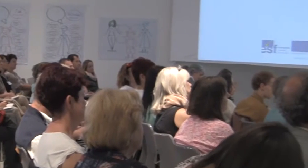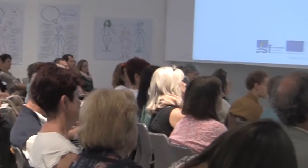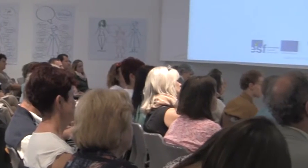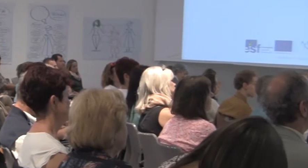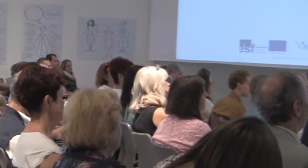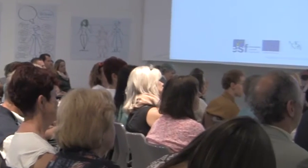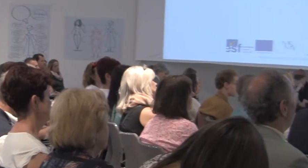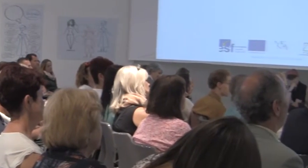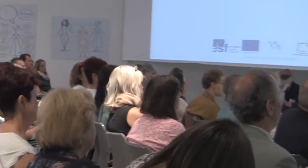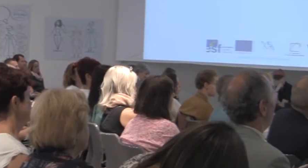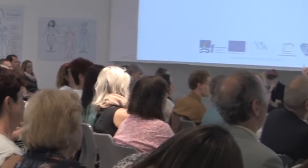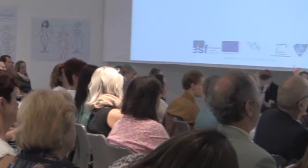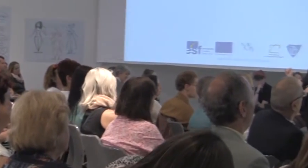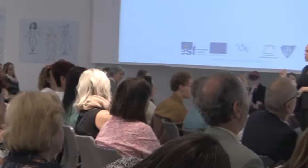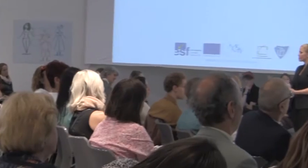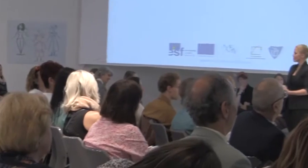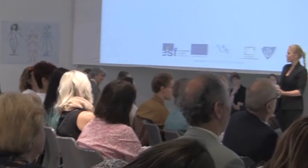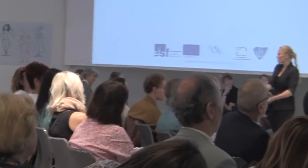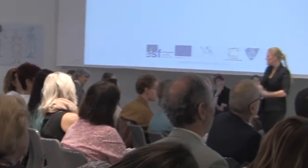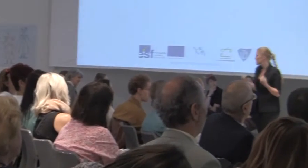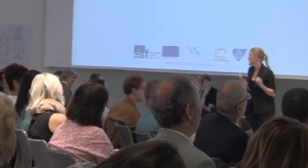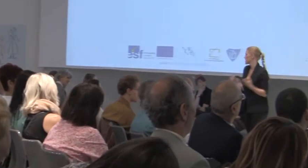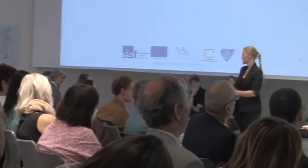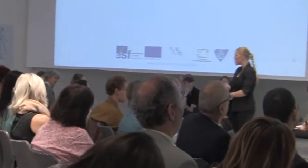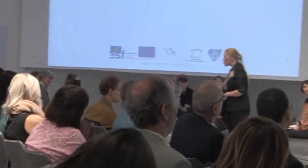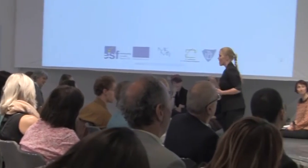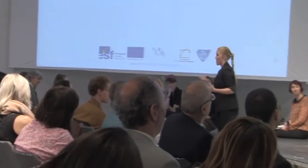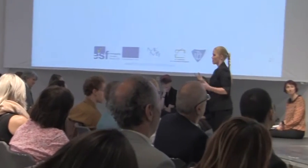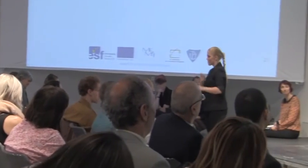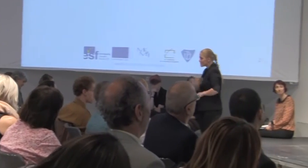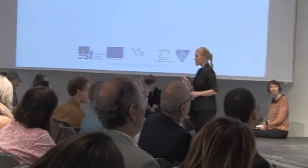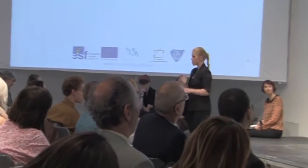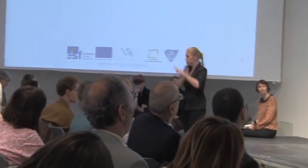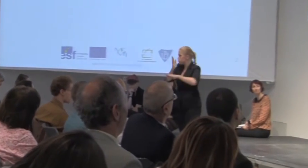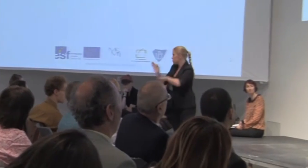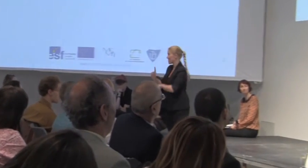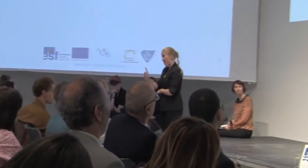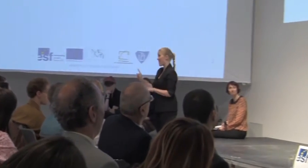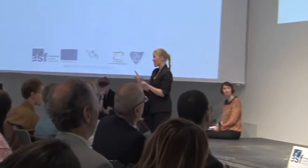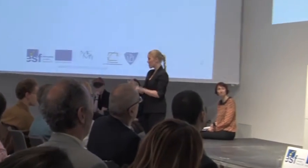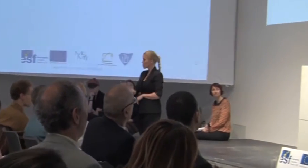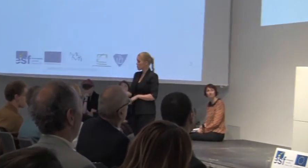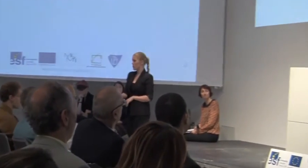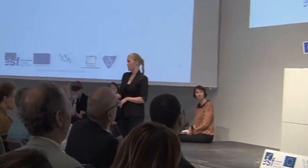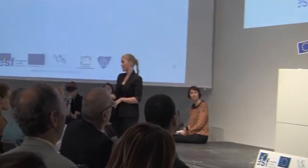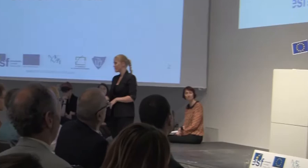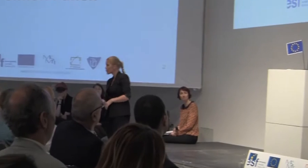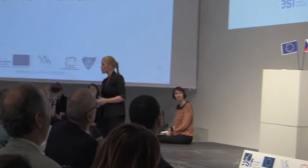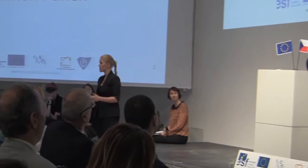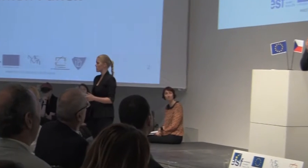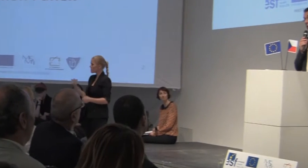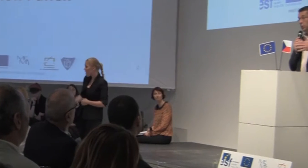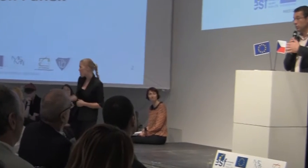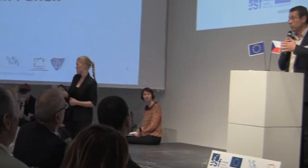pro dravé, ale aby byla pro všechny. A my jsme vlastně se s tím kivadlem